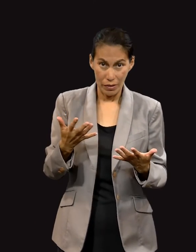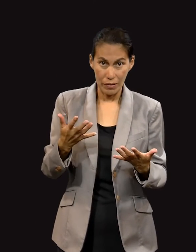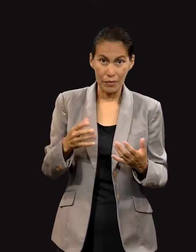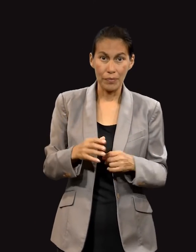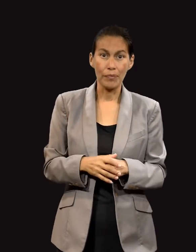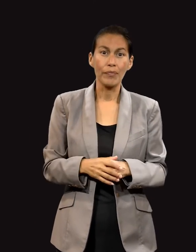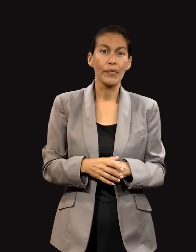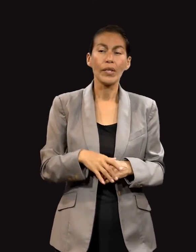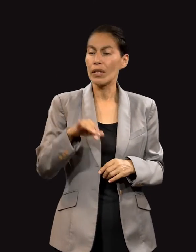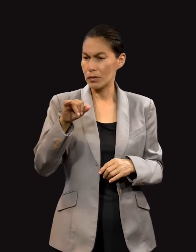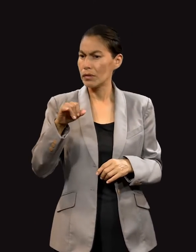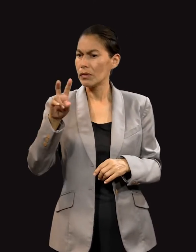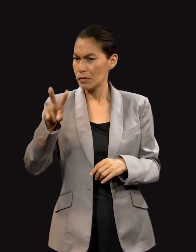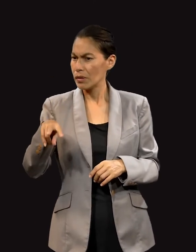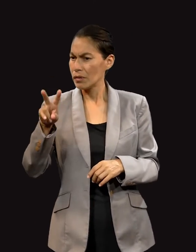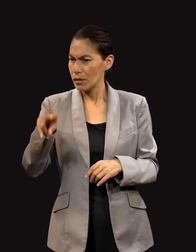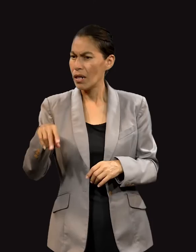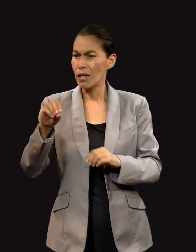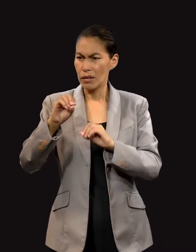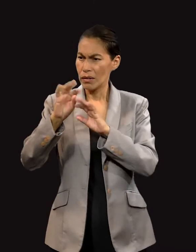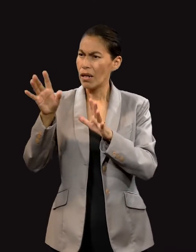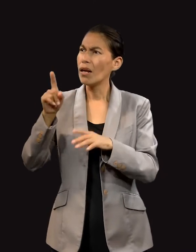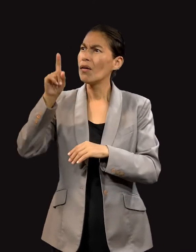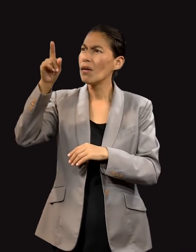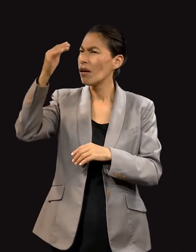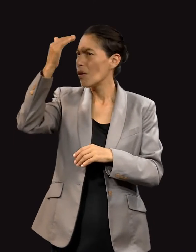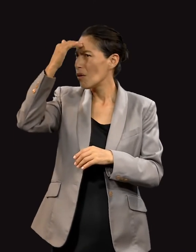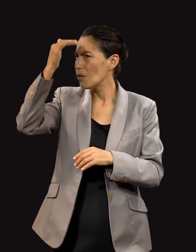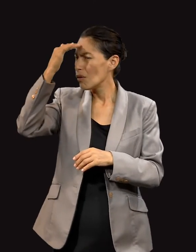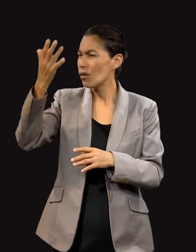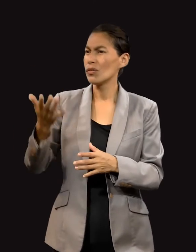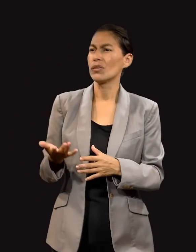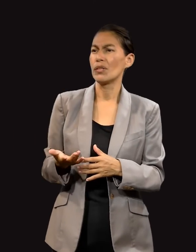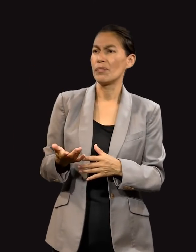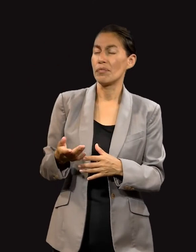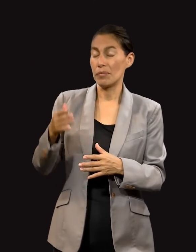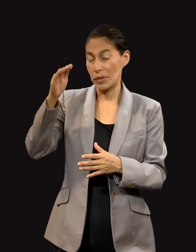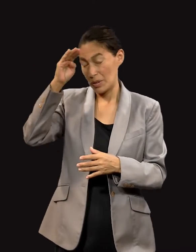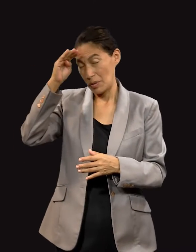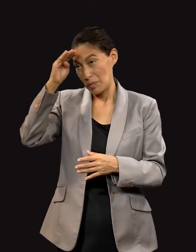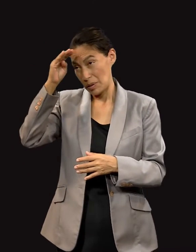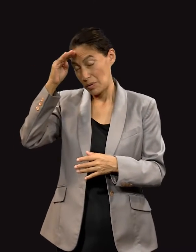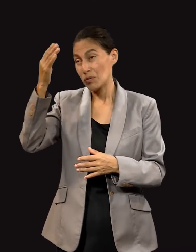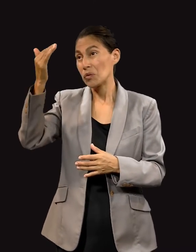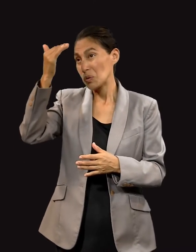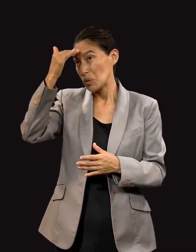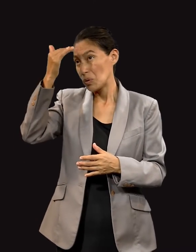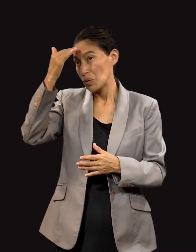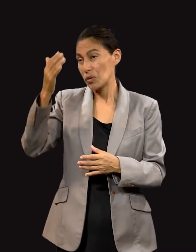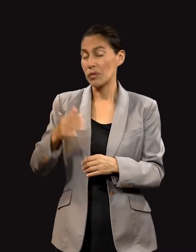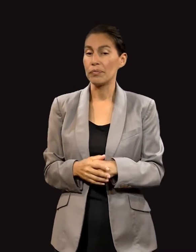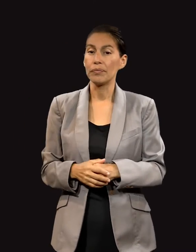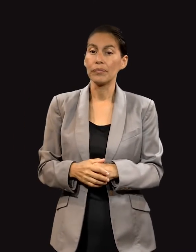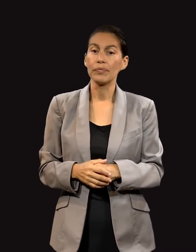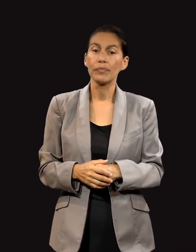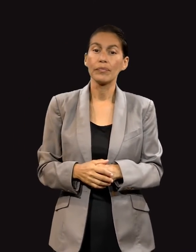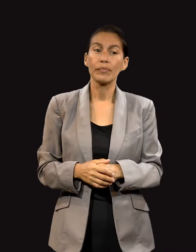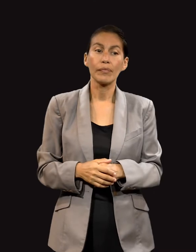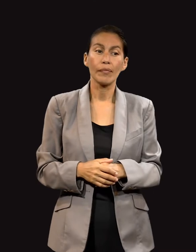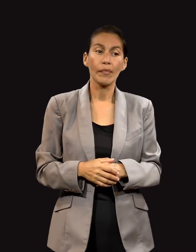de puro corazón. Porque Él ve tu sinceridad. Conoce hasta nuestros pensamientos.